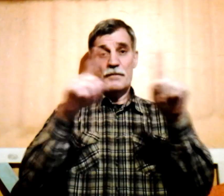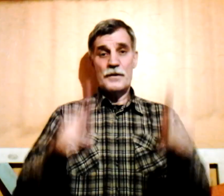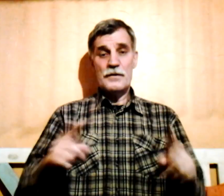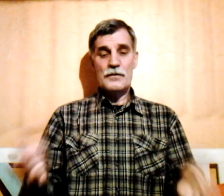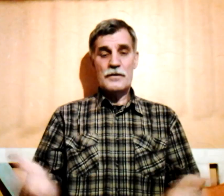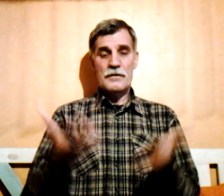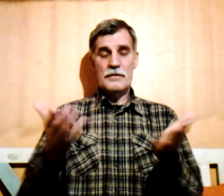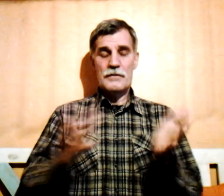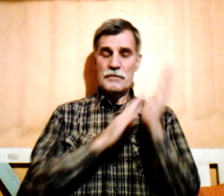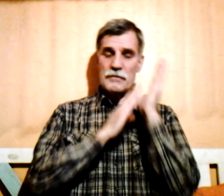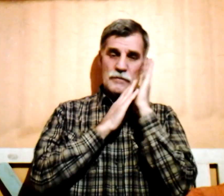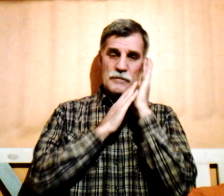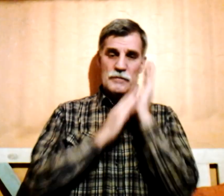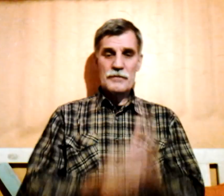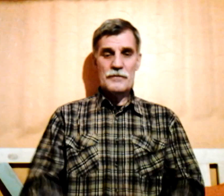От комаров.